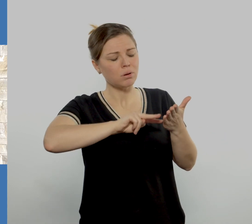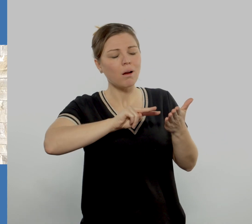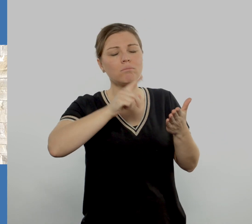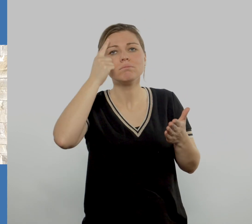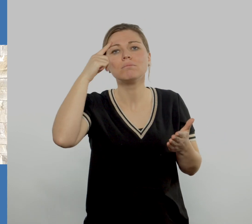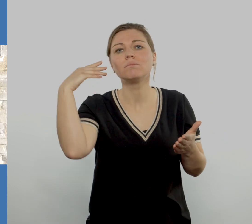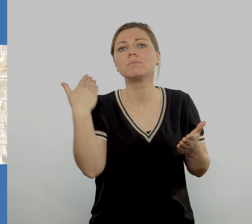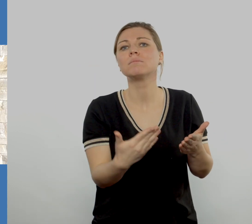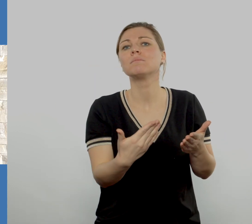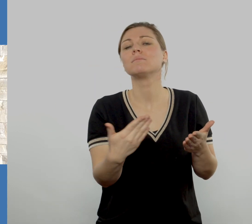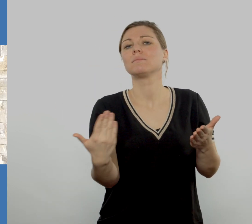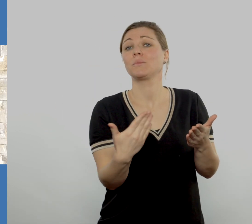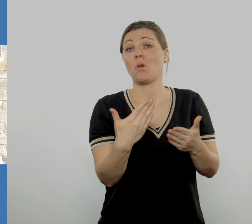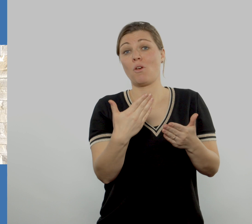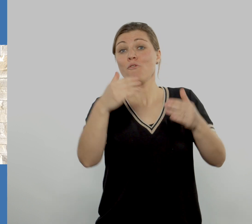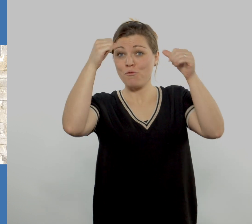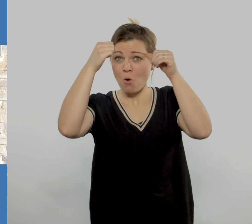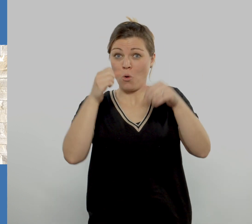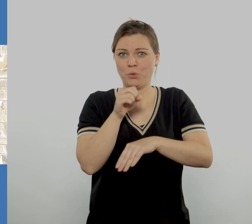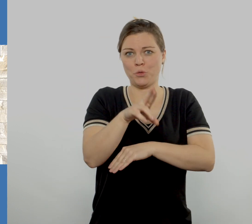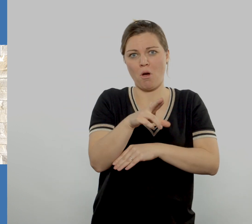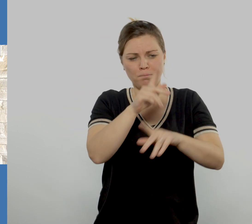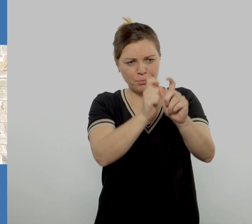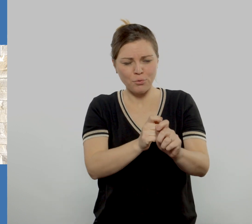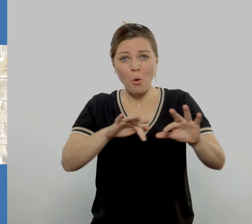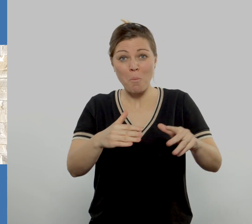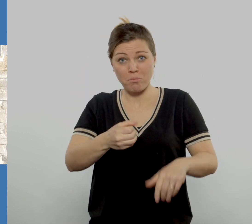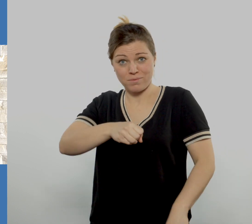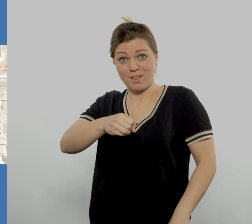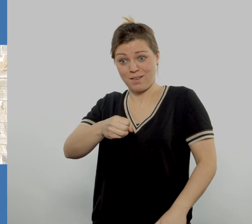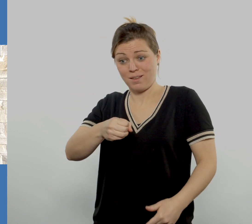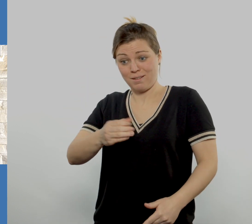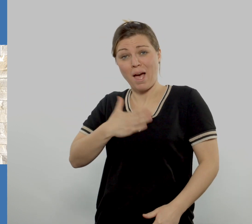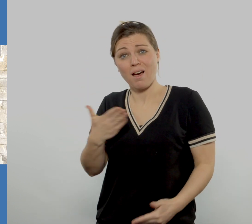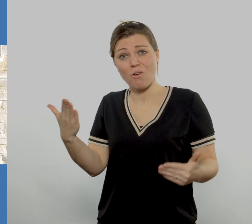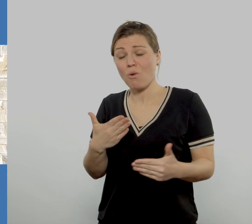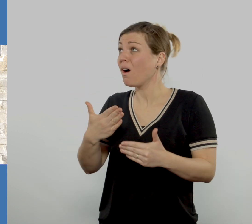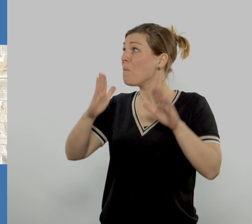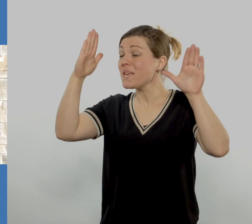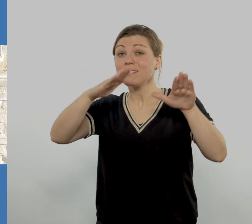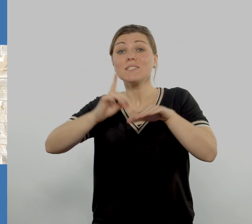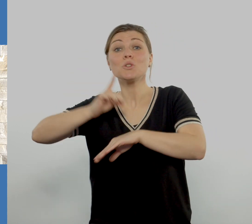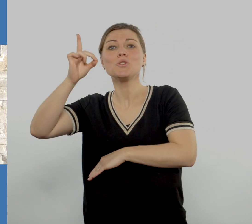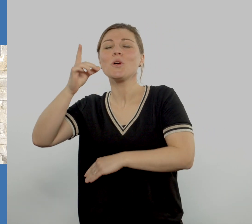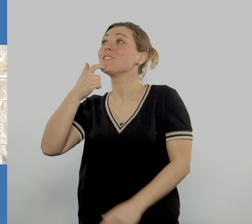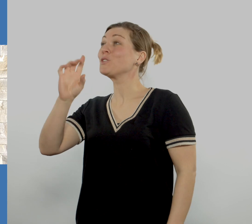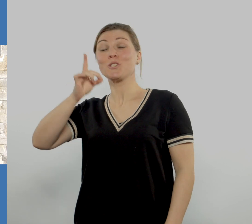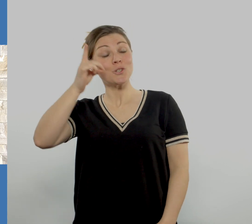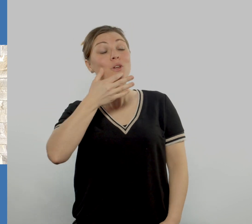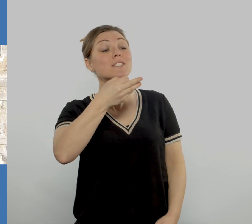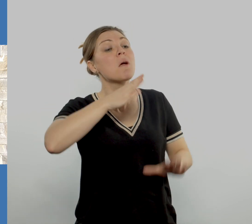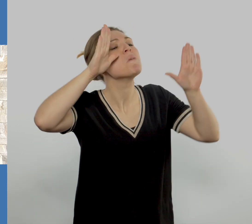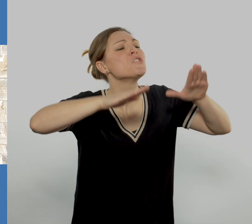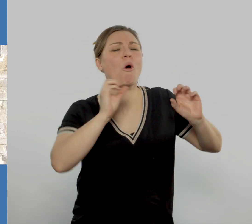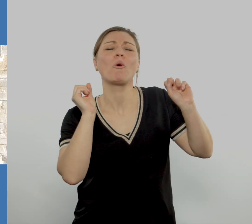fait avec la bénédiction de l'Éternel. Qu'on s'entende bien, je ne suis pas en train de dire que Dieu leur a donné sa bénédiction dans le sens « je suis OK